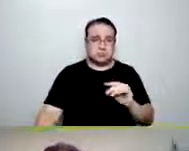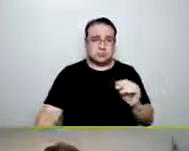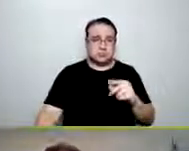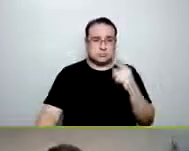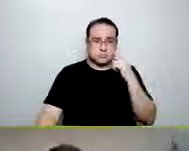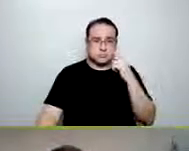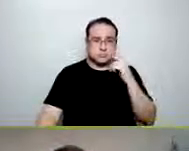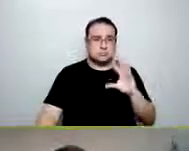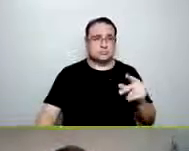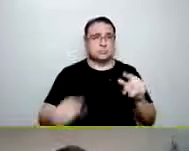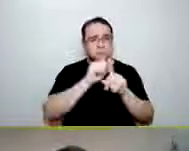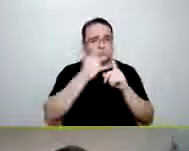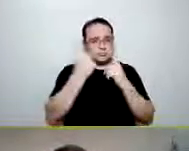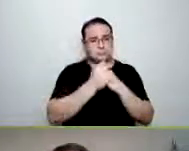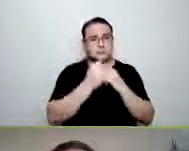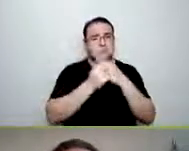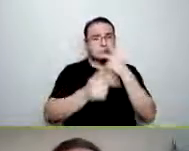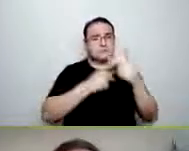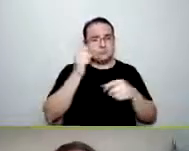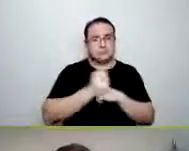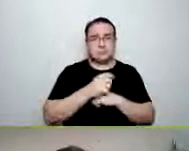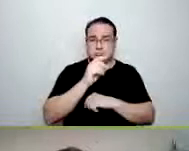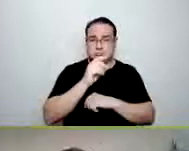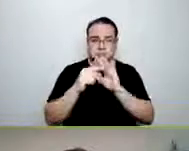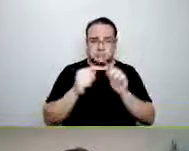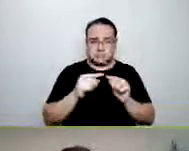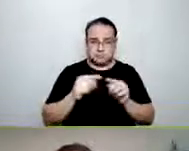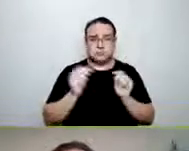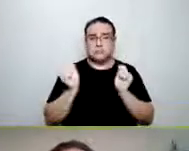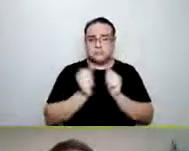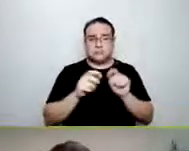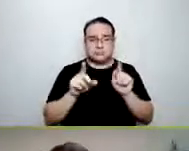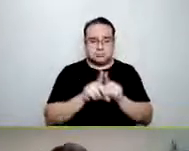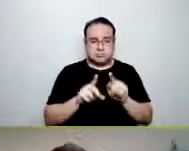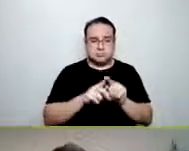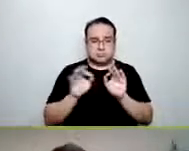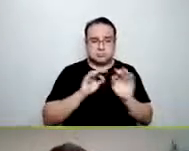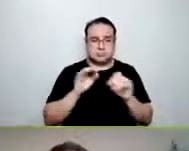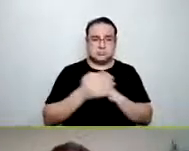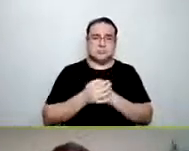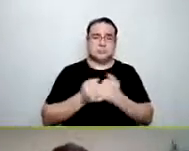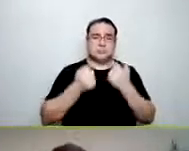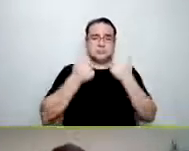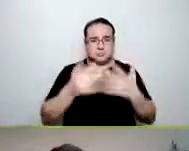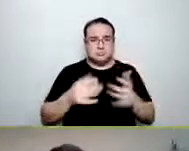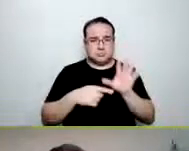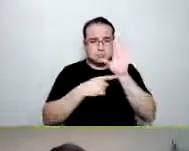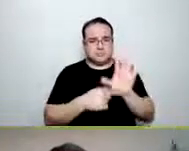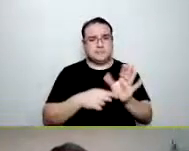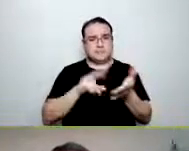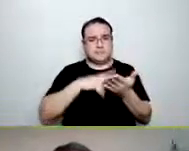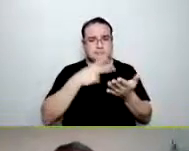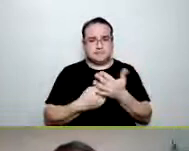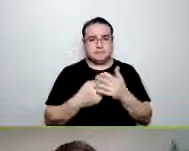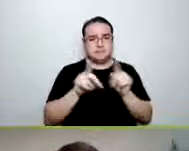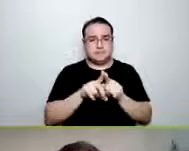a sociedade, os falantes, não só como colaboradores que fazem os depoimentos e ajudam na transcrição, mas